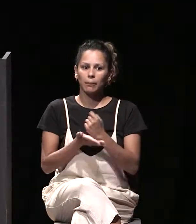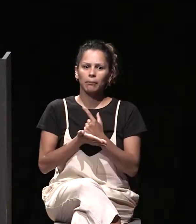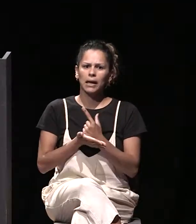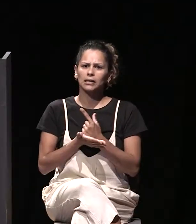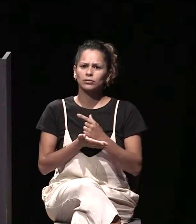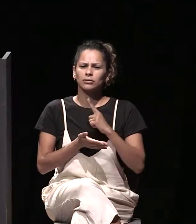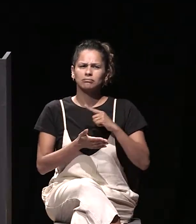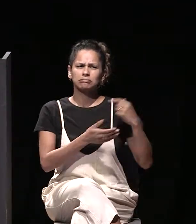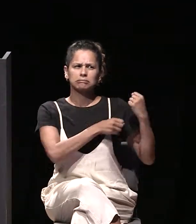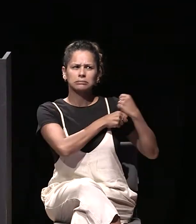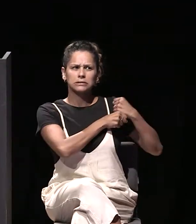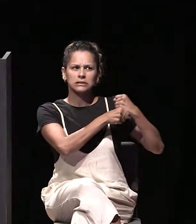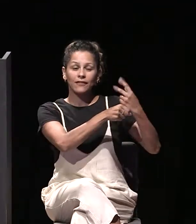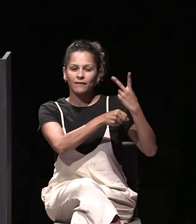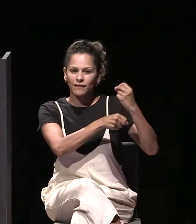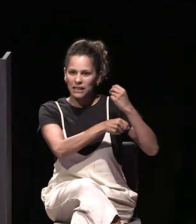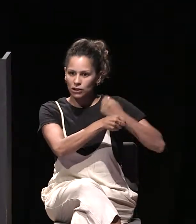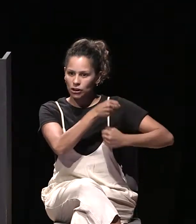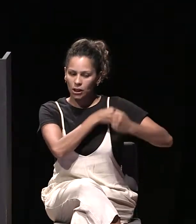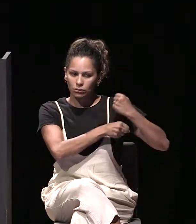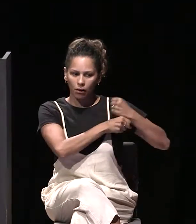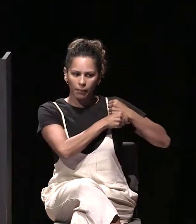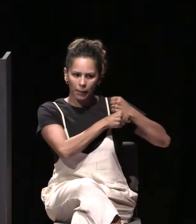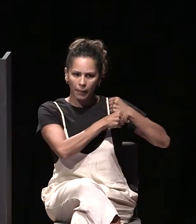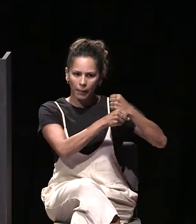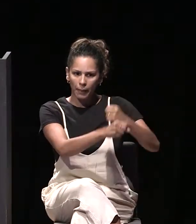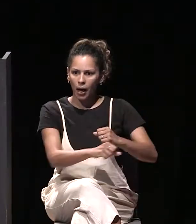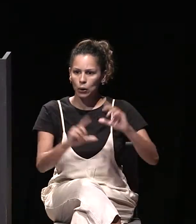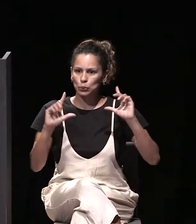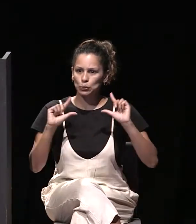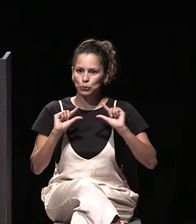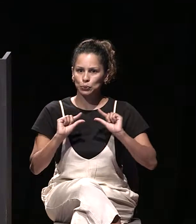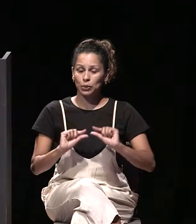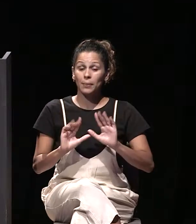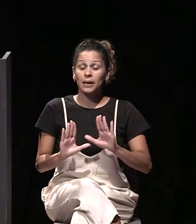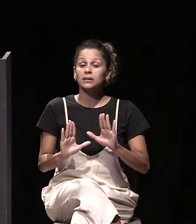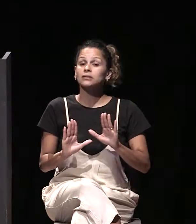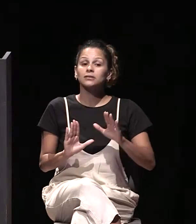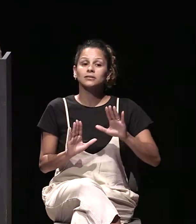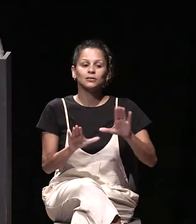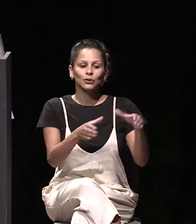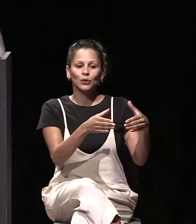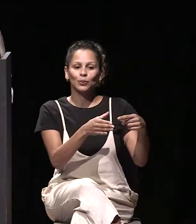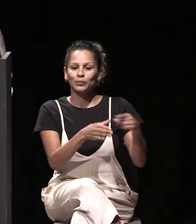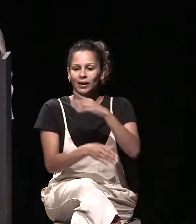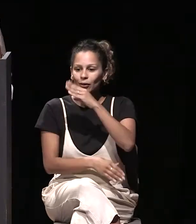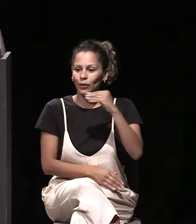20 anos, mas isso não acontece com a população adolescente. Então, há